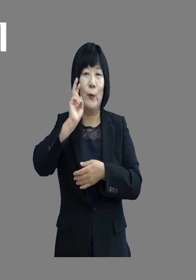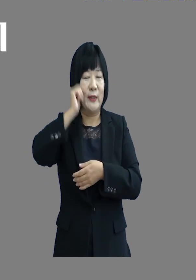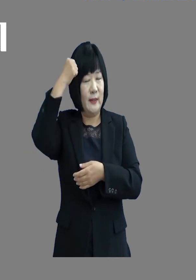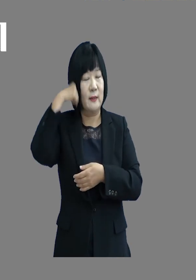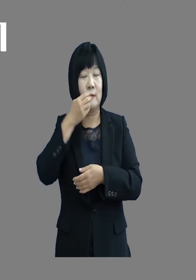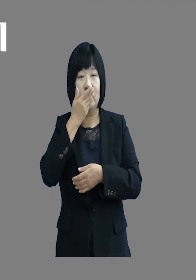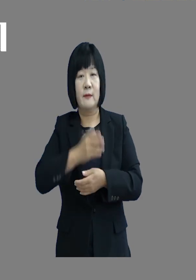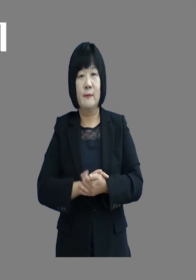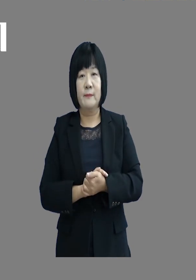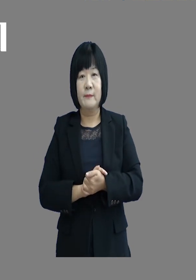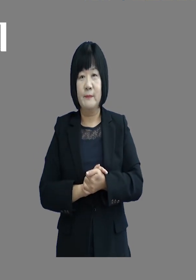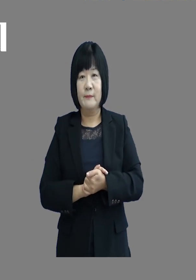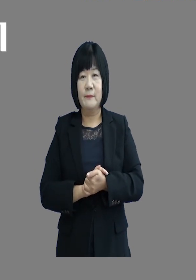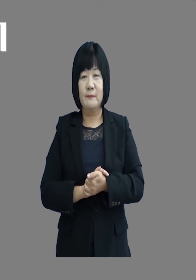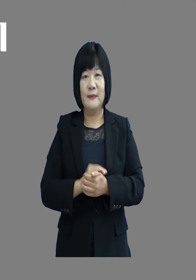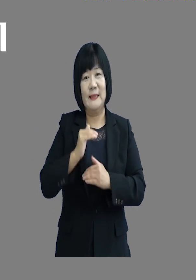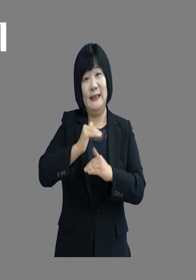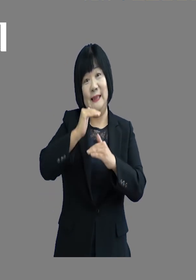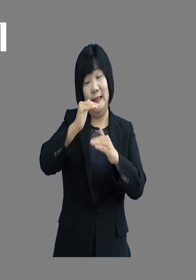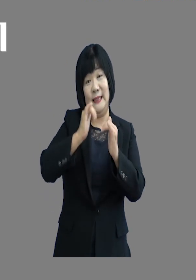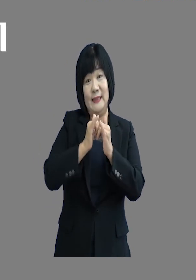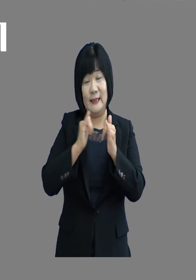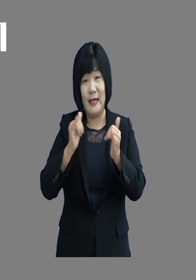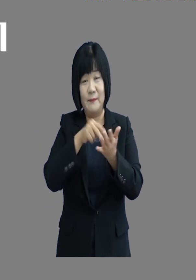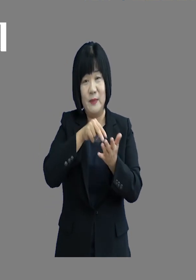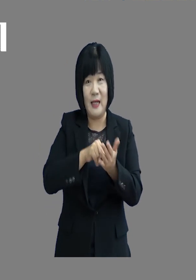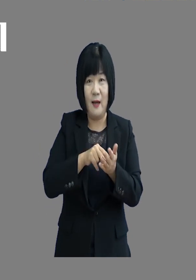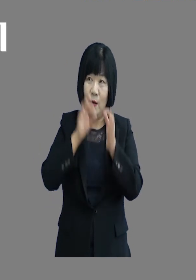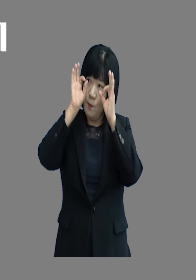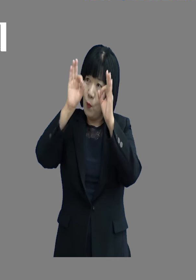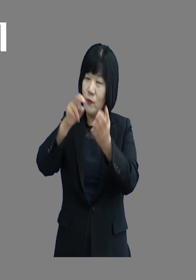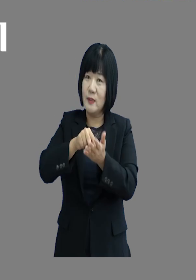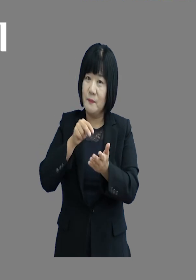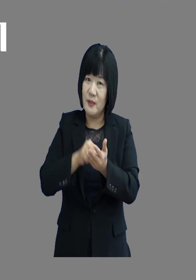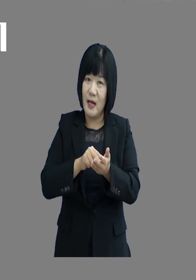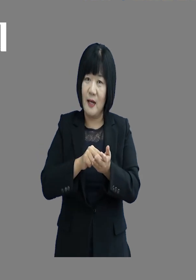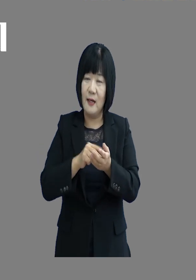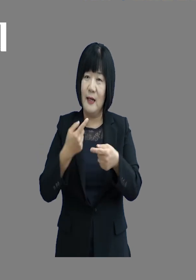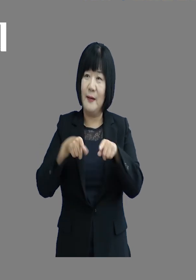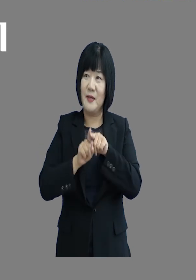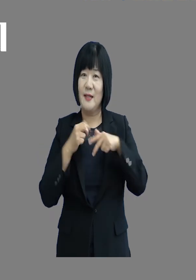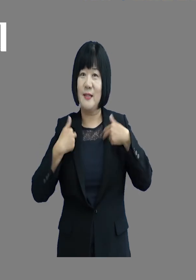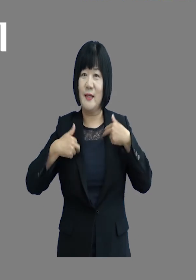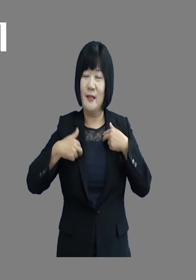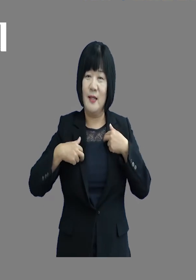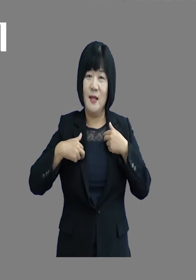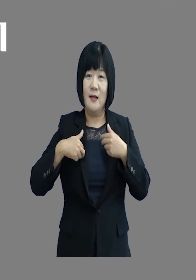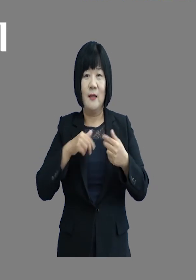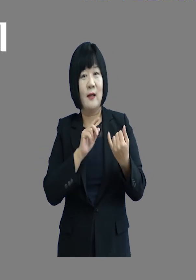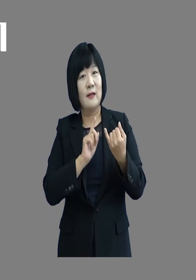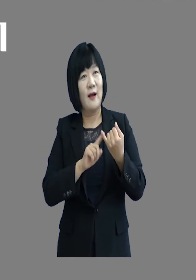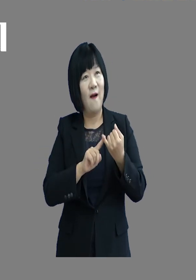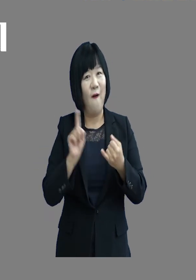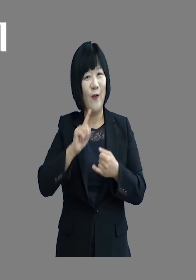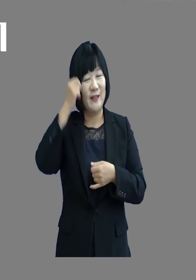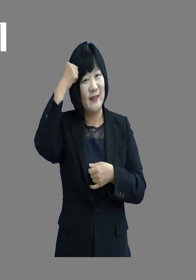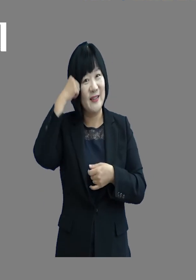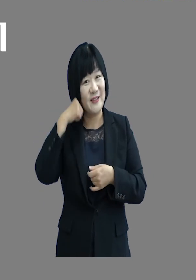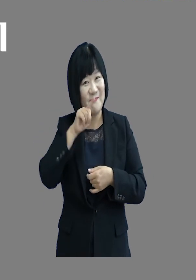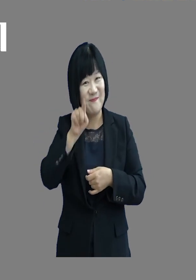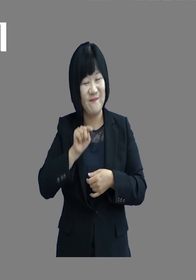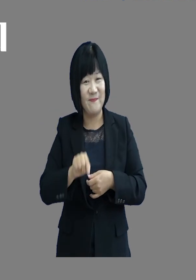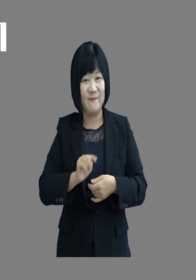있습니다. 진행자로서 또 관객으로서 김지연 씨 공연을 함께 즐긴 한주영 씨는 어떤